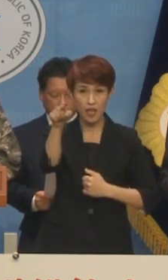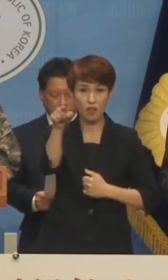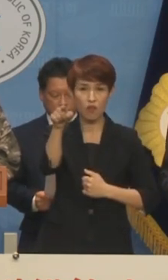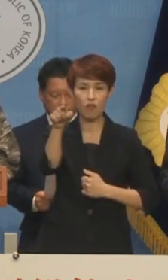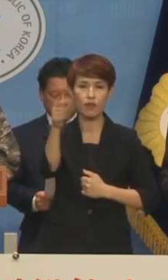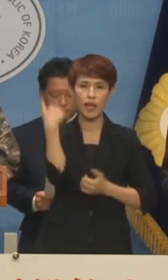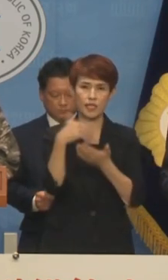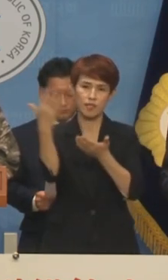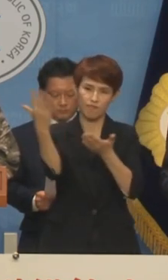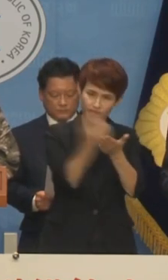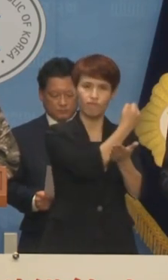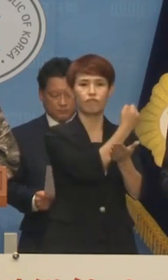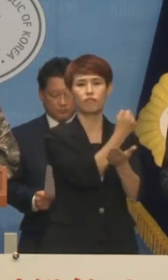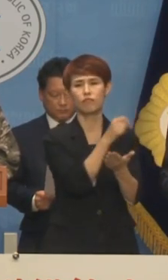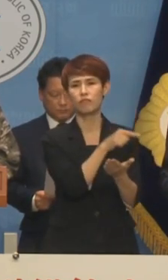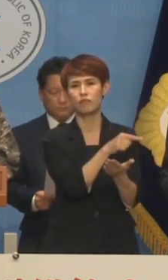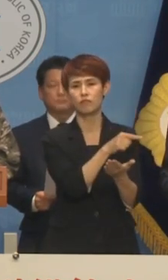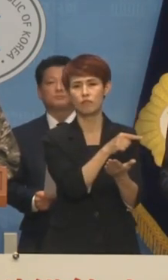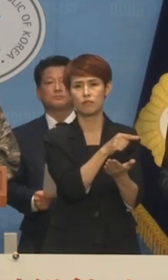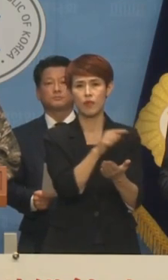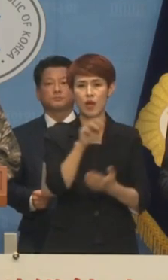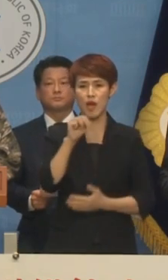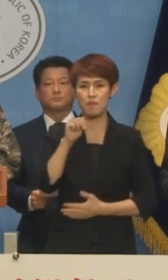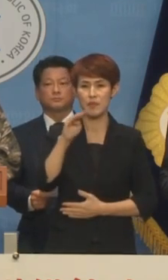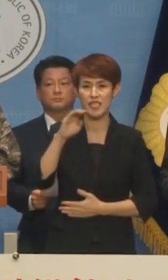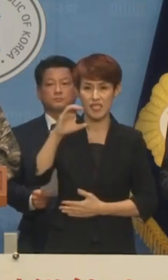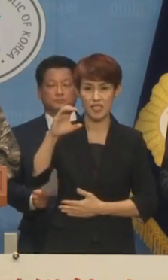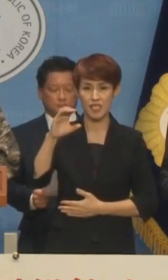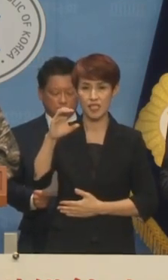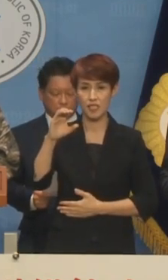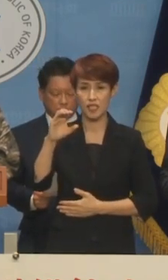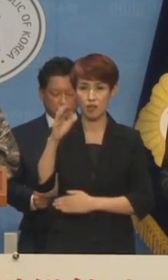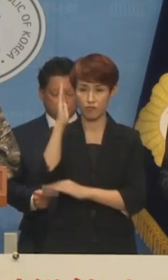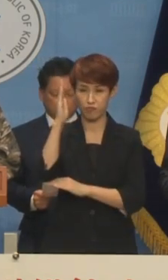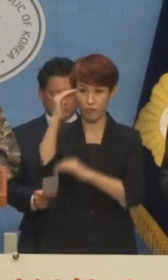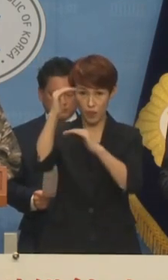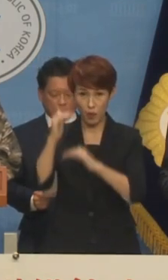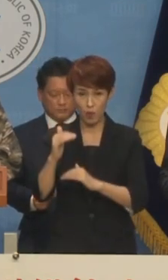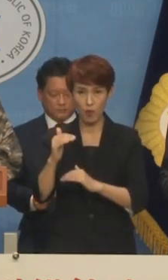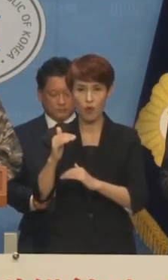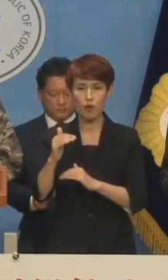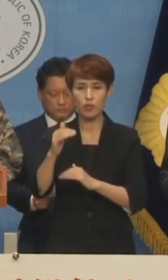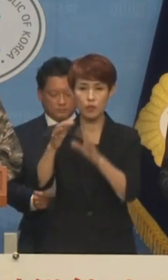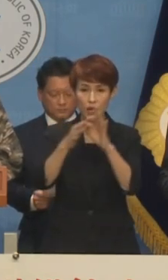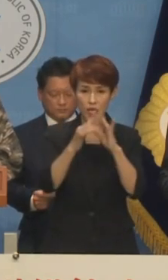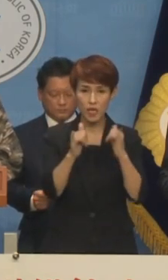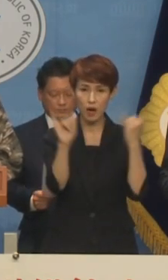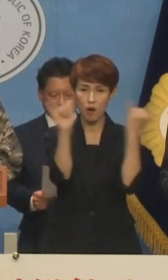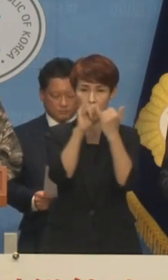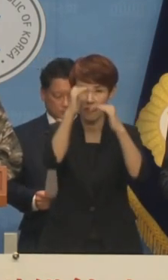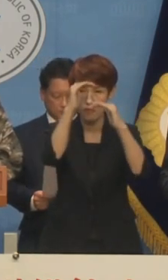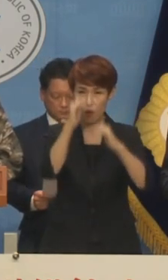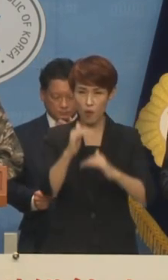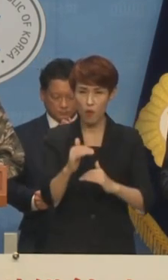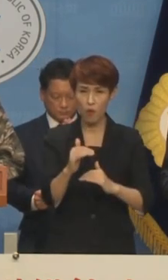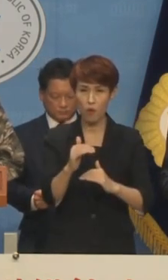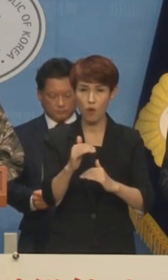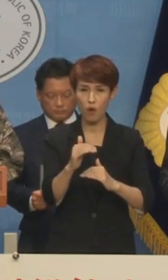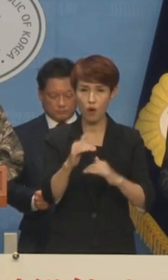경찰에서 다시 찾아갑니다. MBC 보도에 따르면 당시 관계자들의 통화 내역을